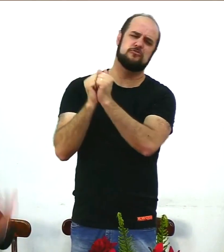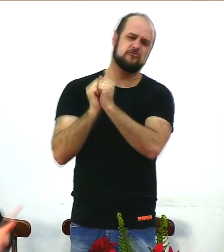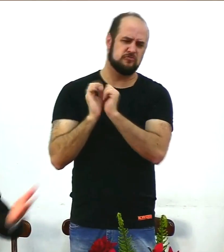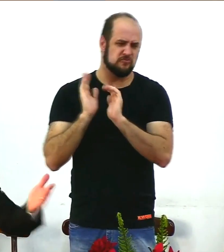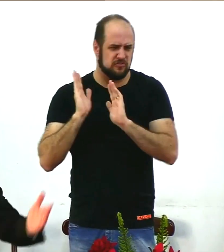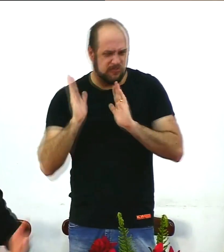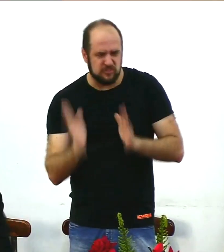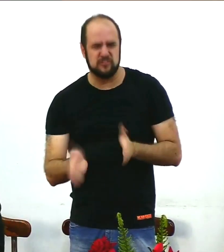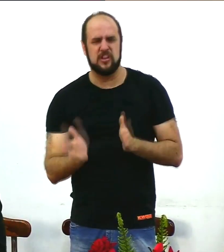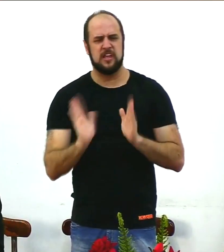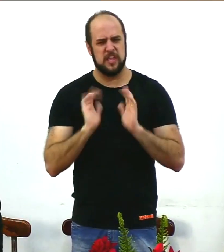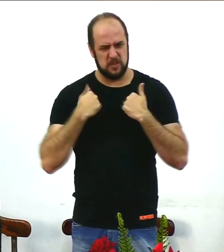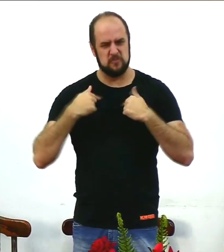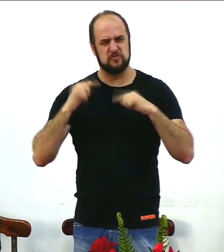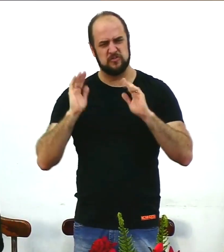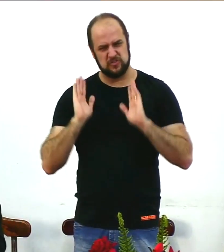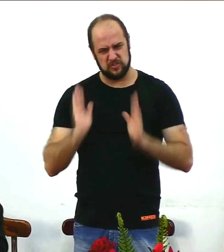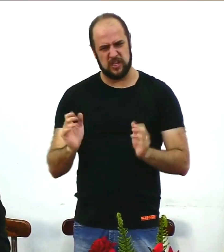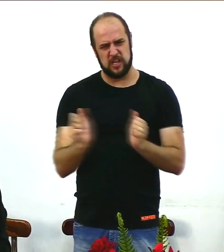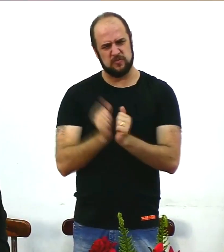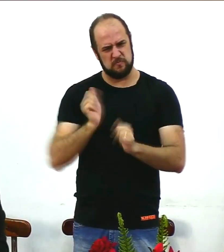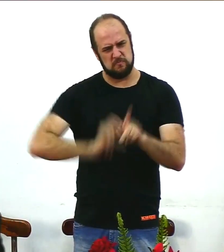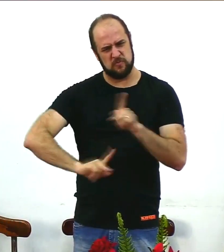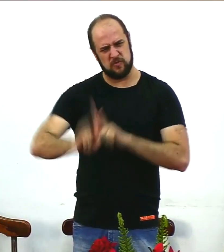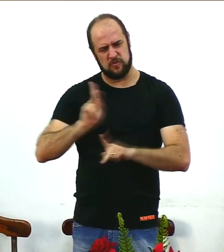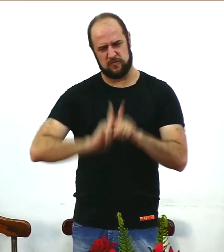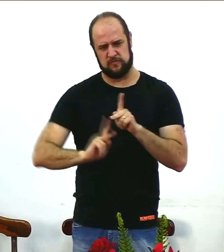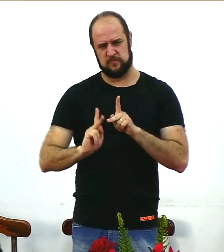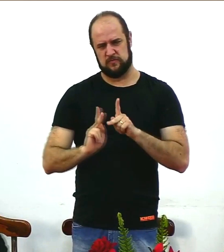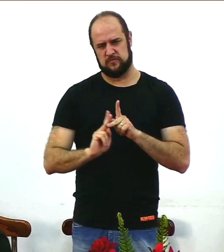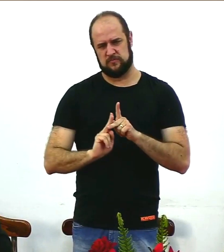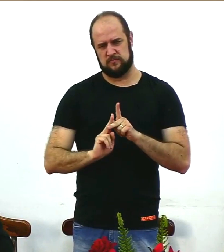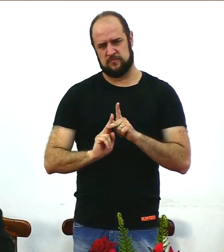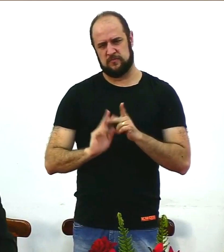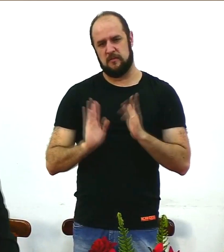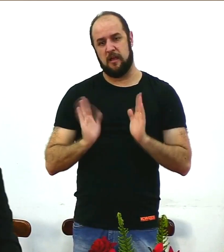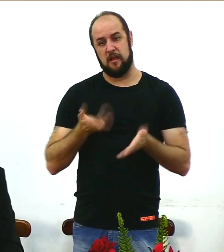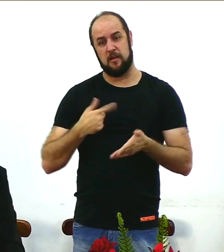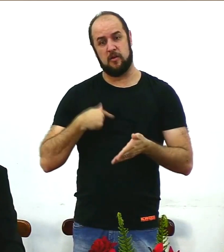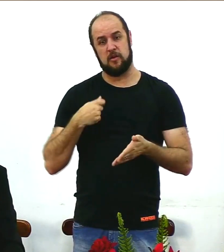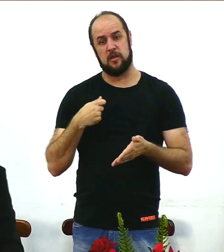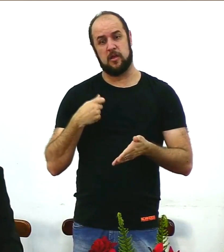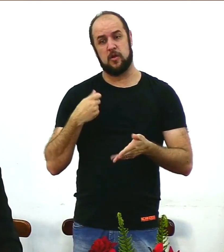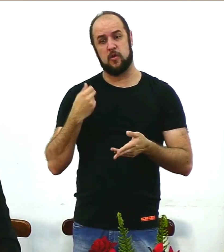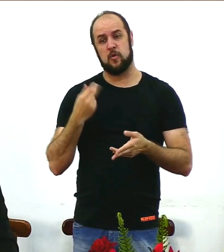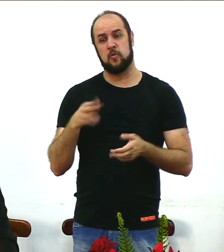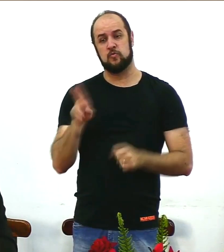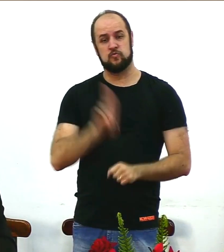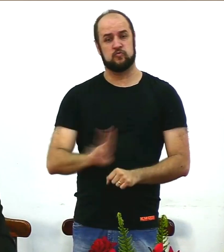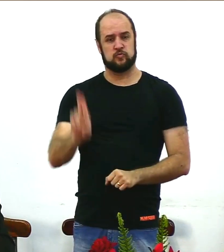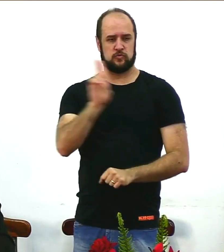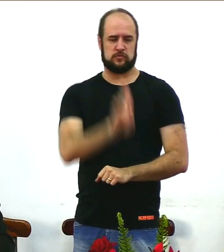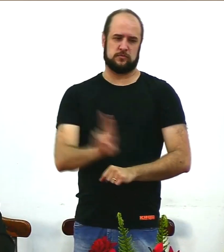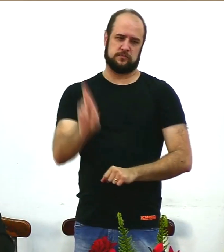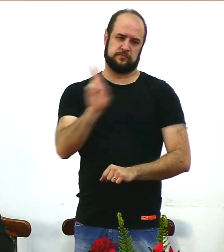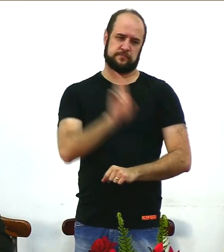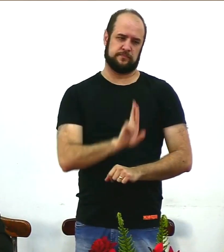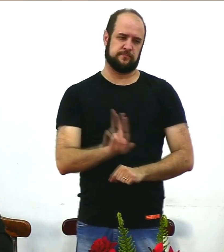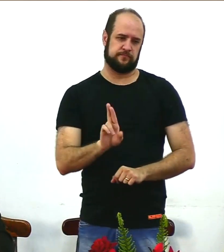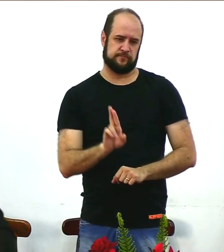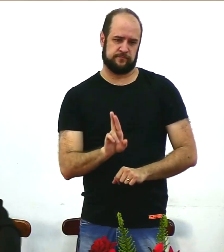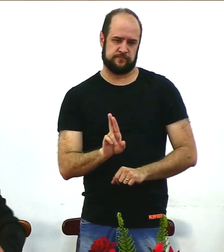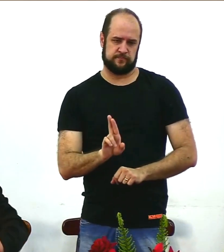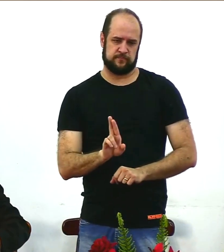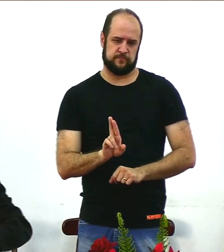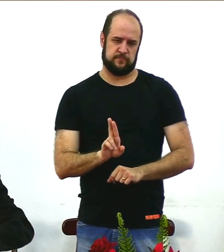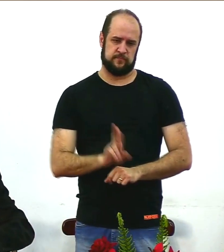minha maior alegria. Por isso eu disse, vamos reconsiderar a lealdade? Vamos reconsiderar o amor